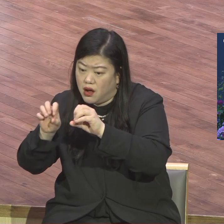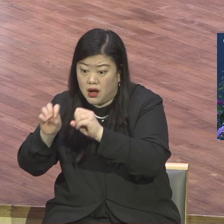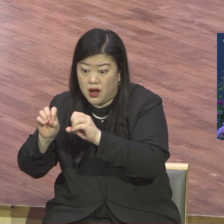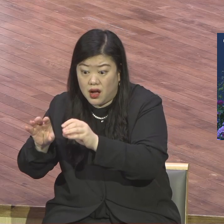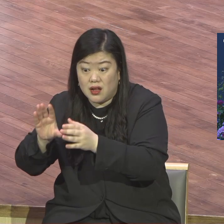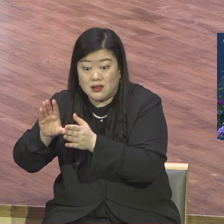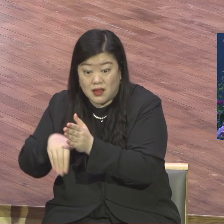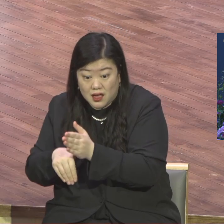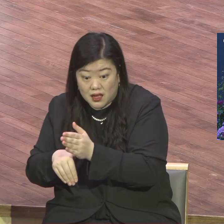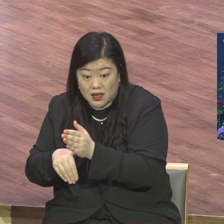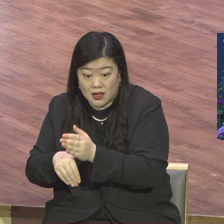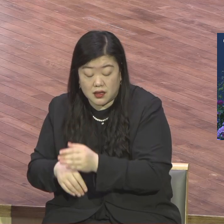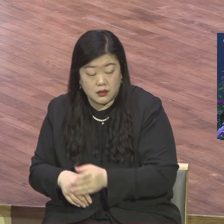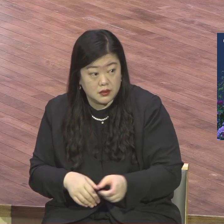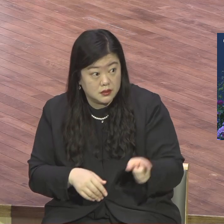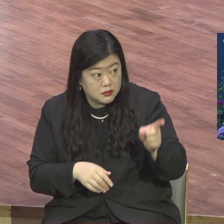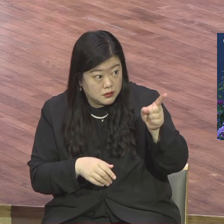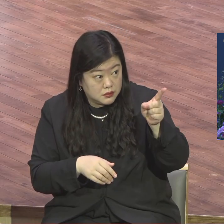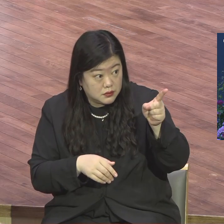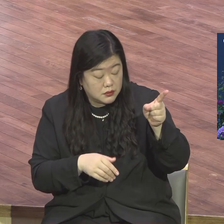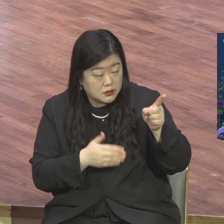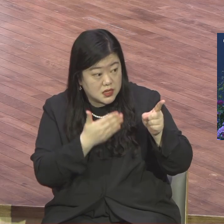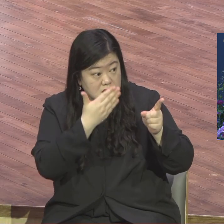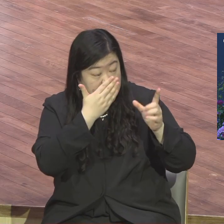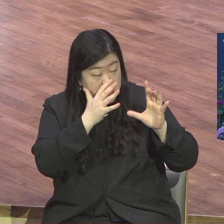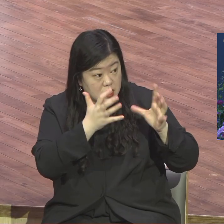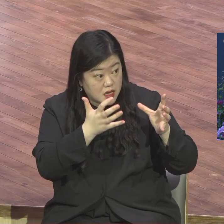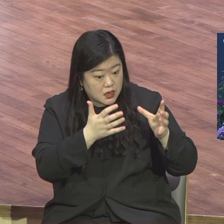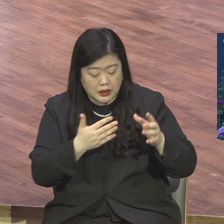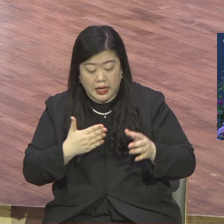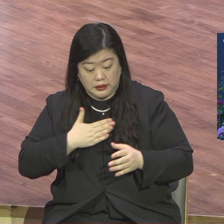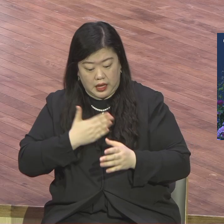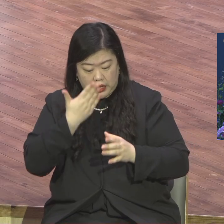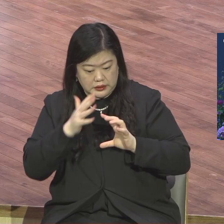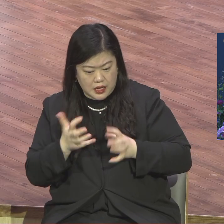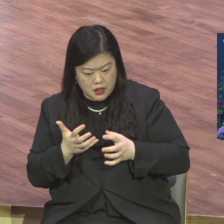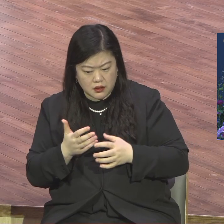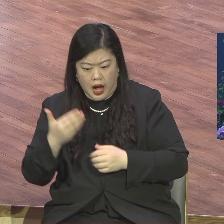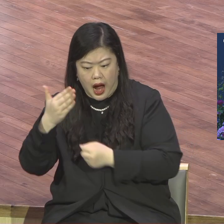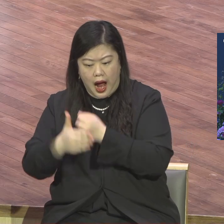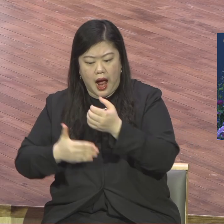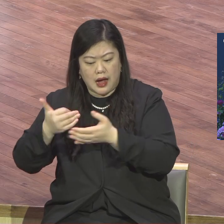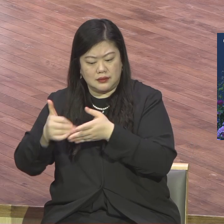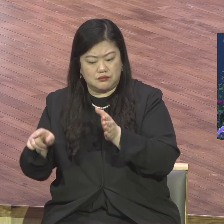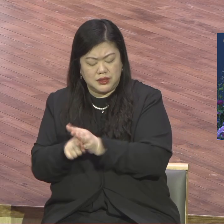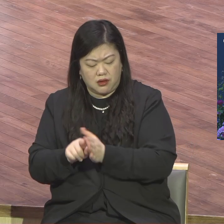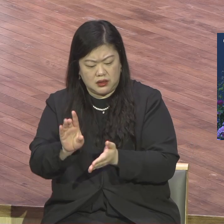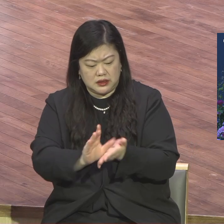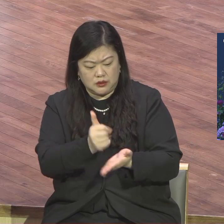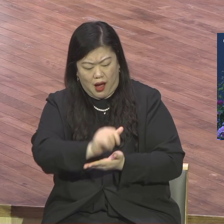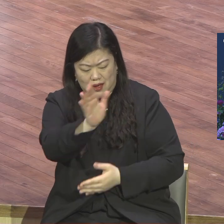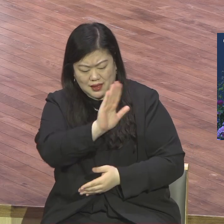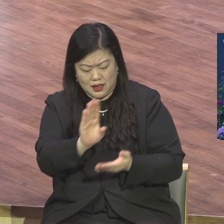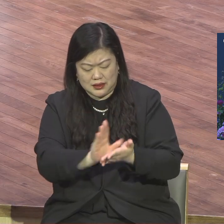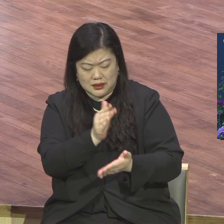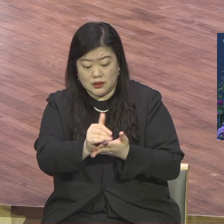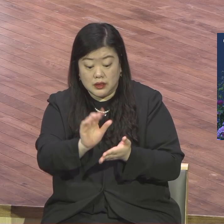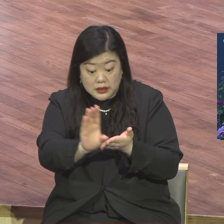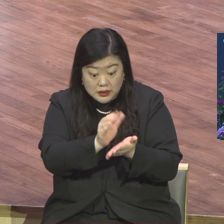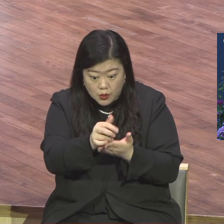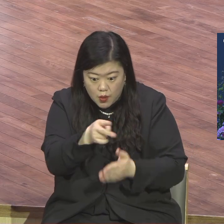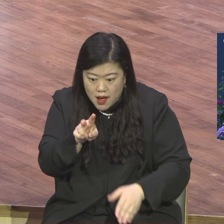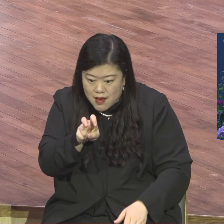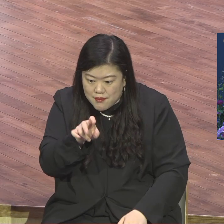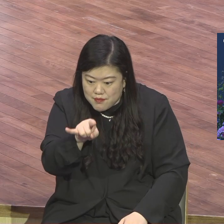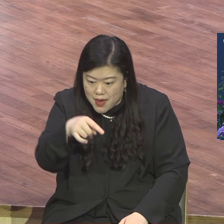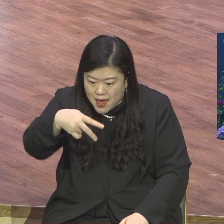하나만으로 이 바울적을 죽여야 된다라고 결사대가 조직이 돼가지고 내가 저 바울